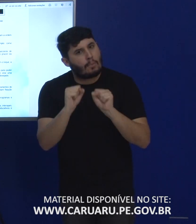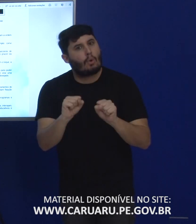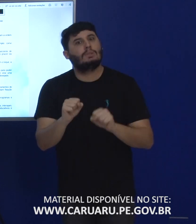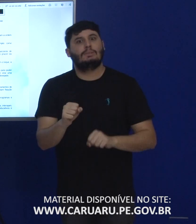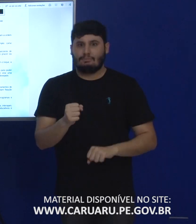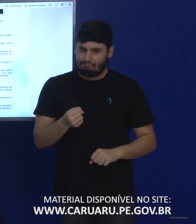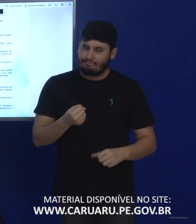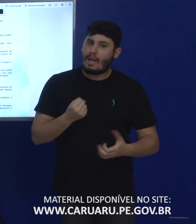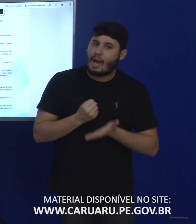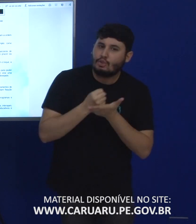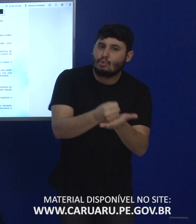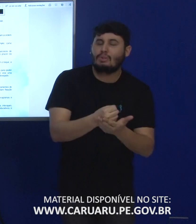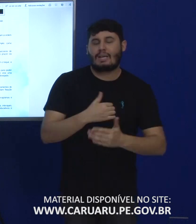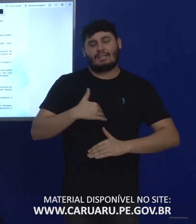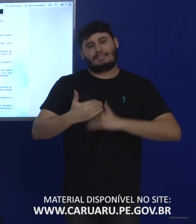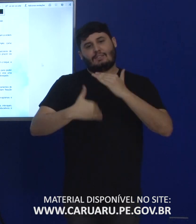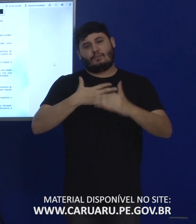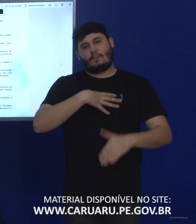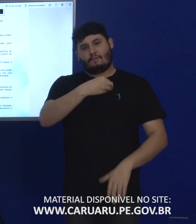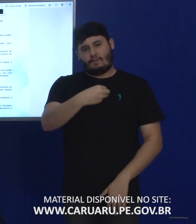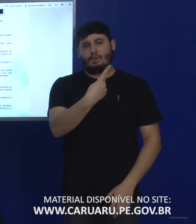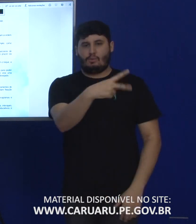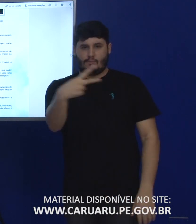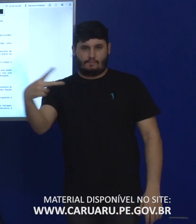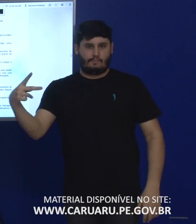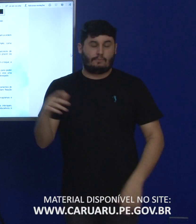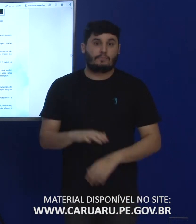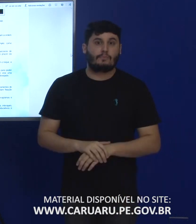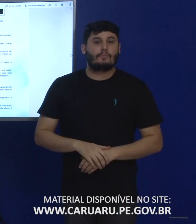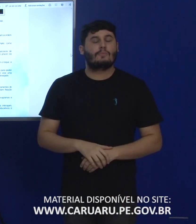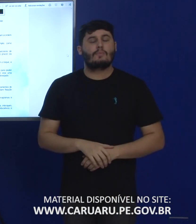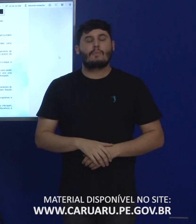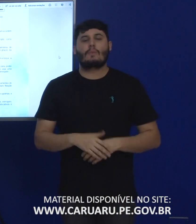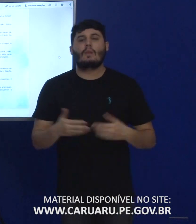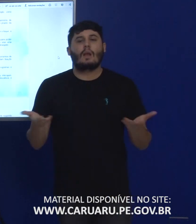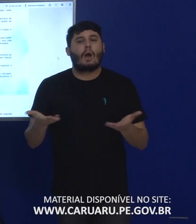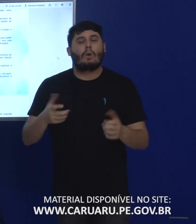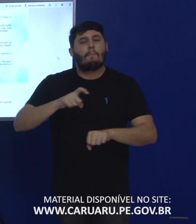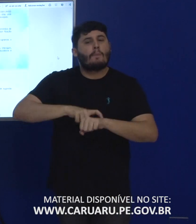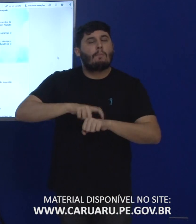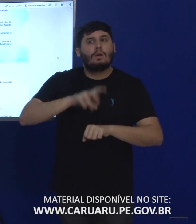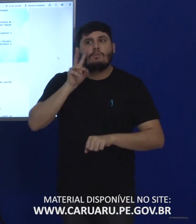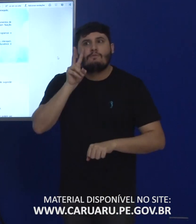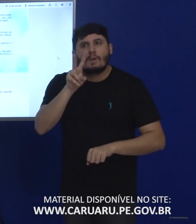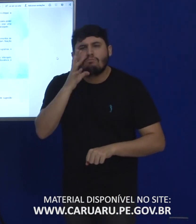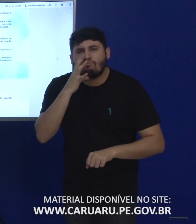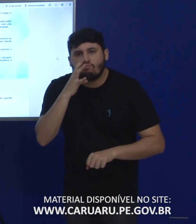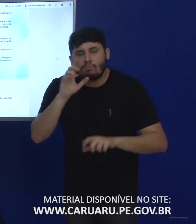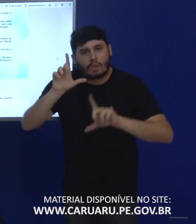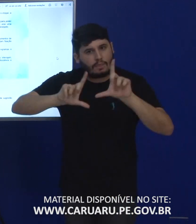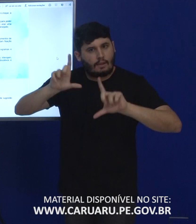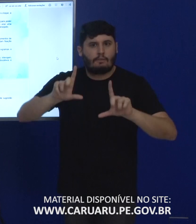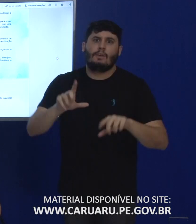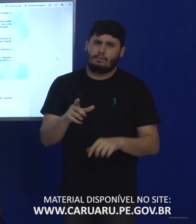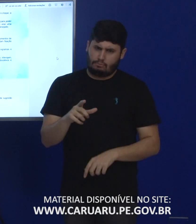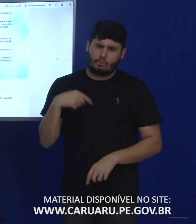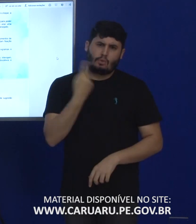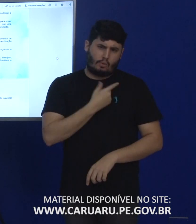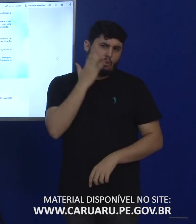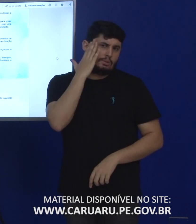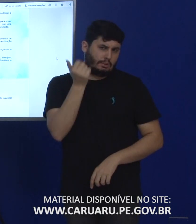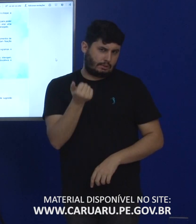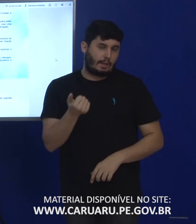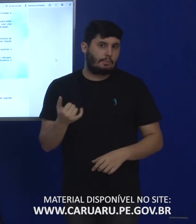vocês. O momento de assistir, né? Esse é um momento hoje crucial, porque a gente sabe que muitos dos